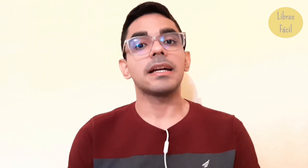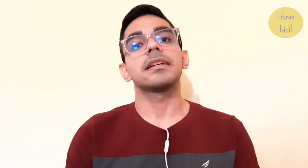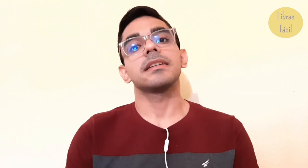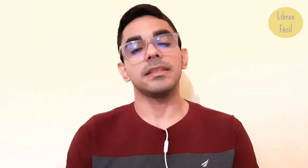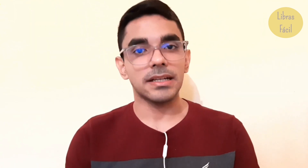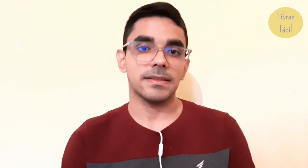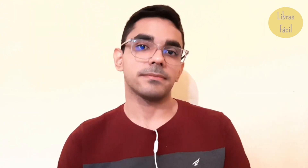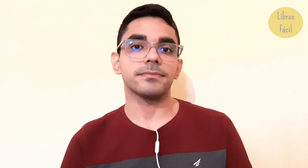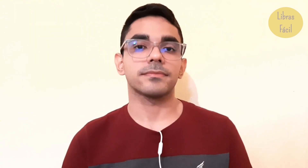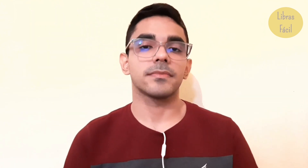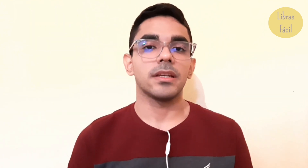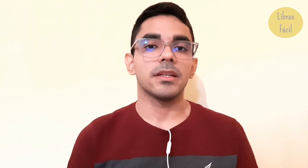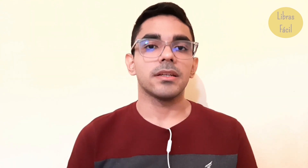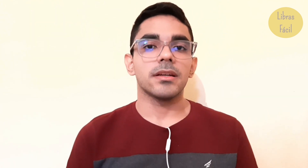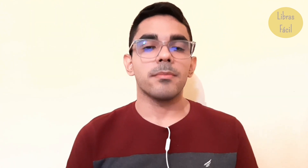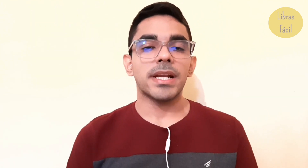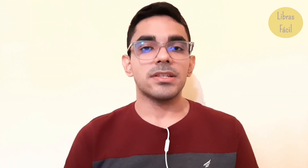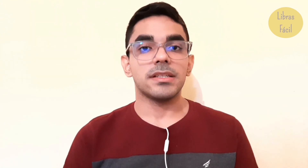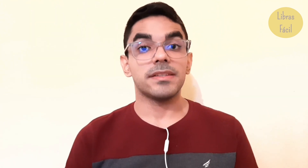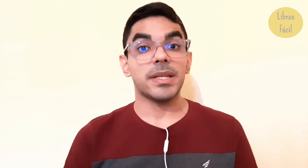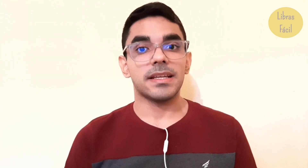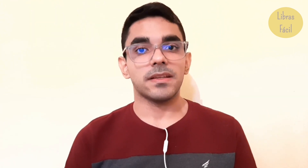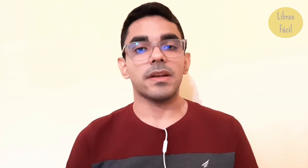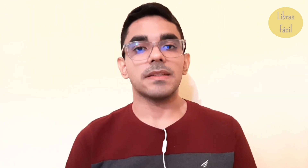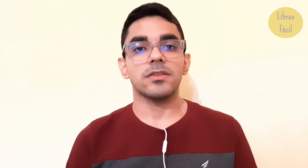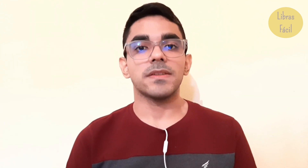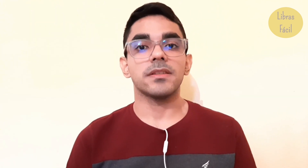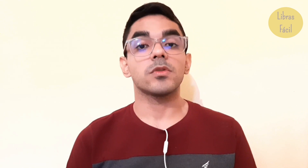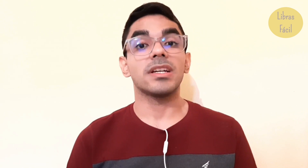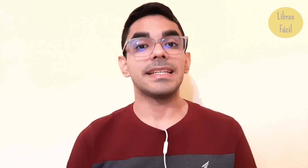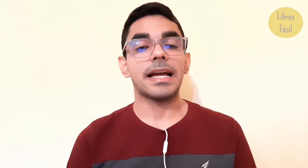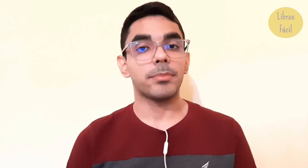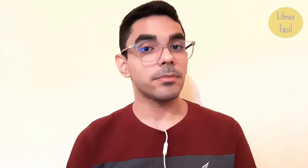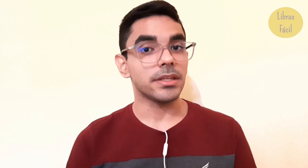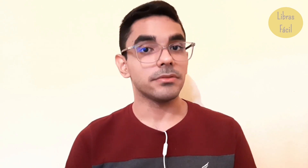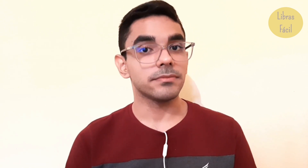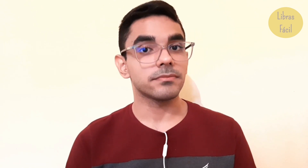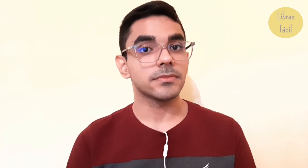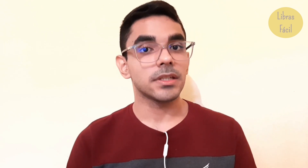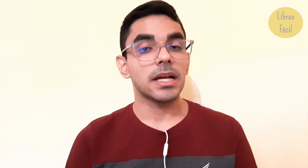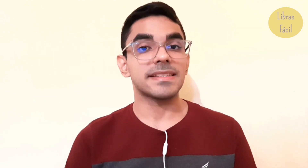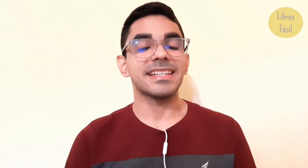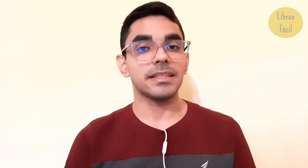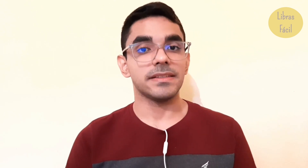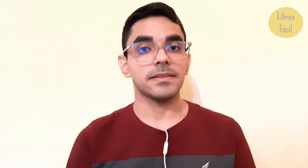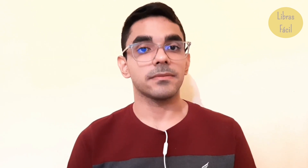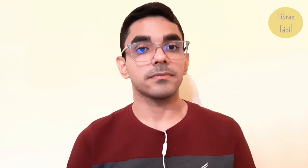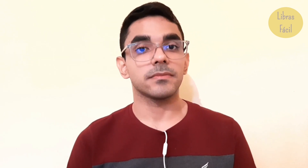em casa. Para a gente expressar essa frase, nós precisamos ordenar primeiro as grandezas. As